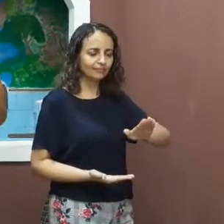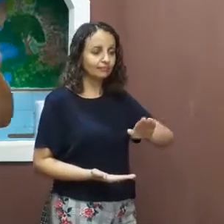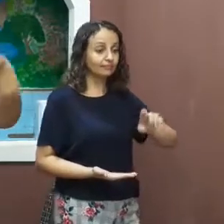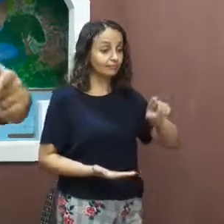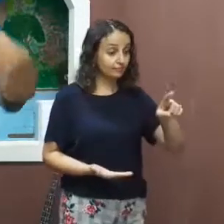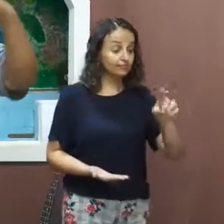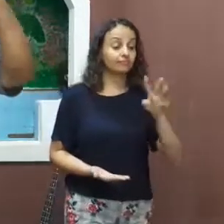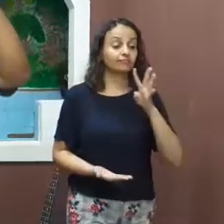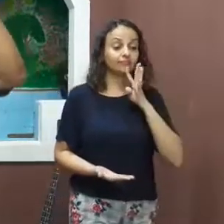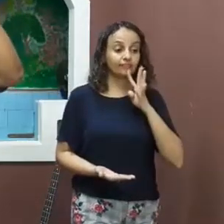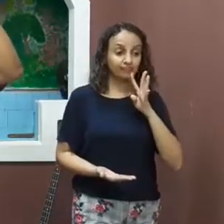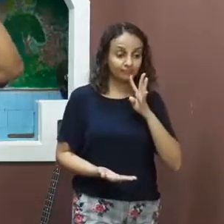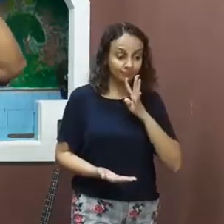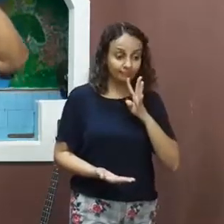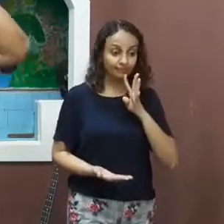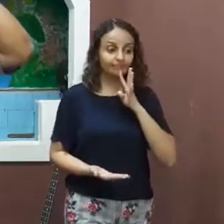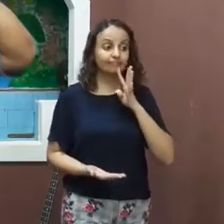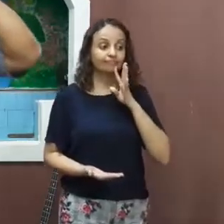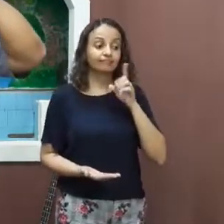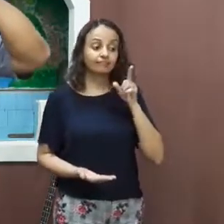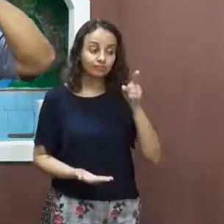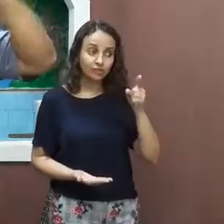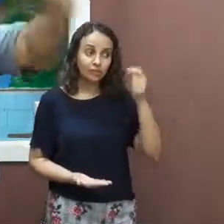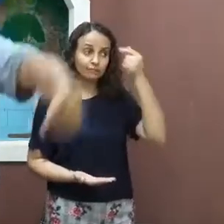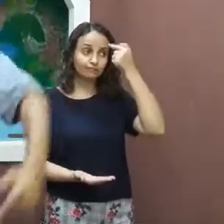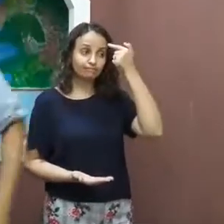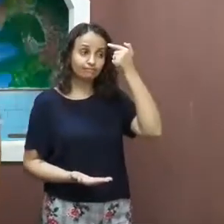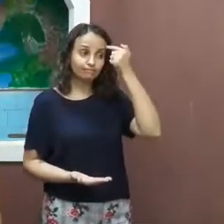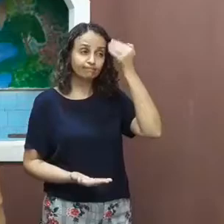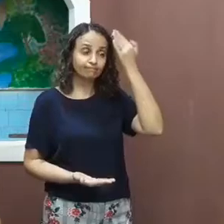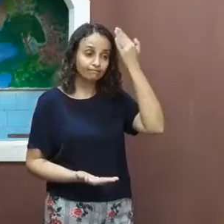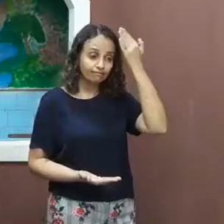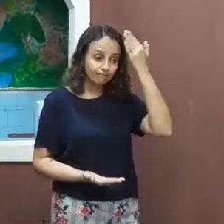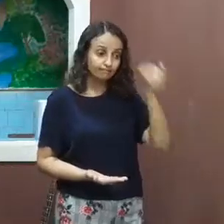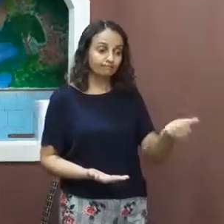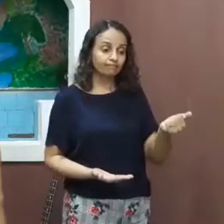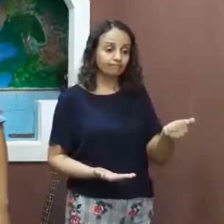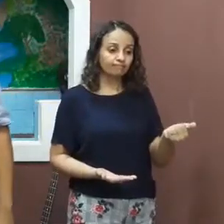você conhece, você tem conhecimento cognitivo,